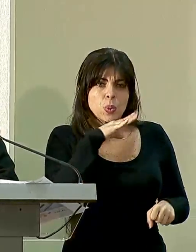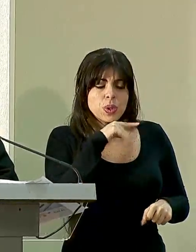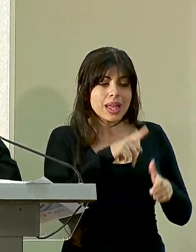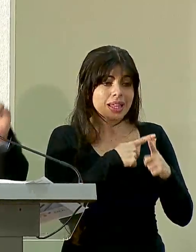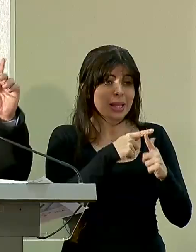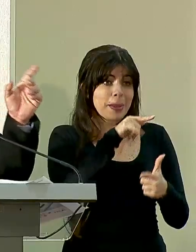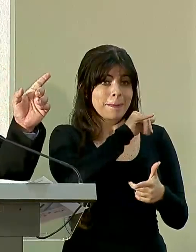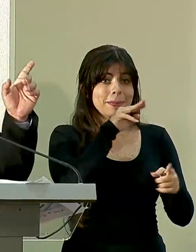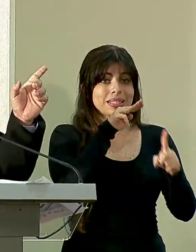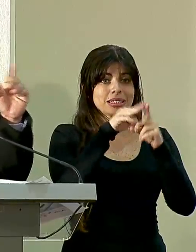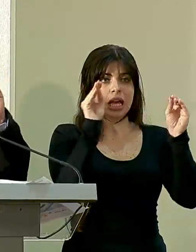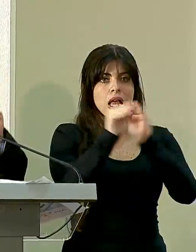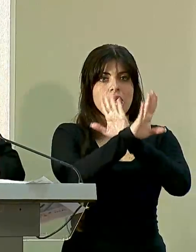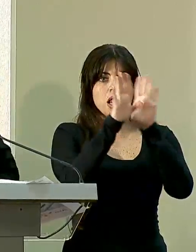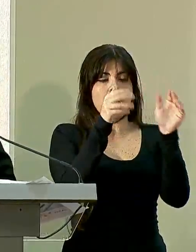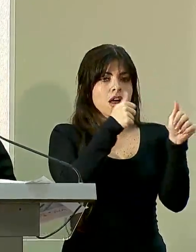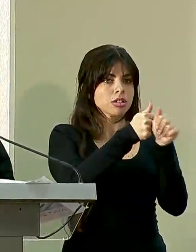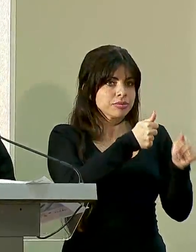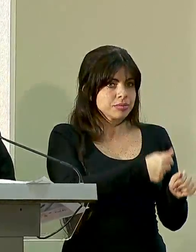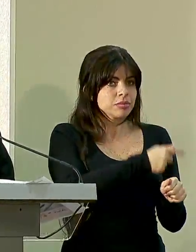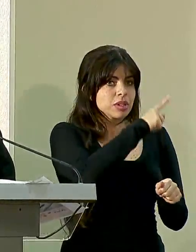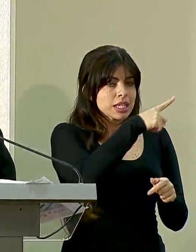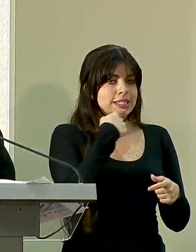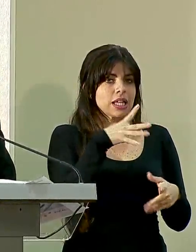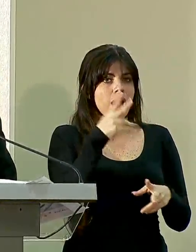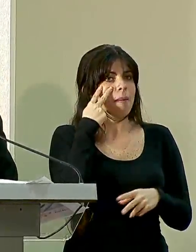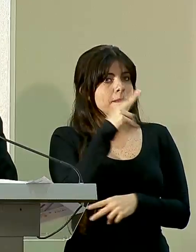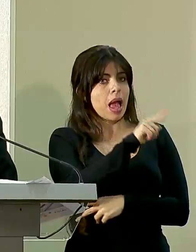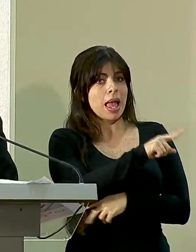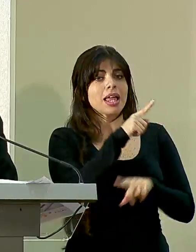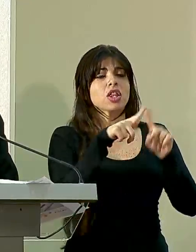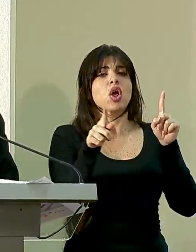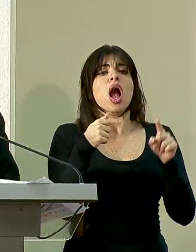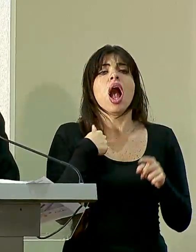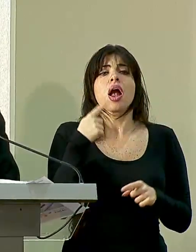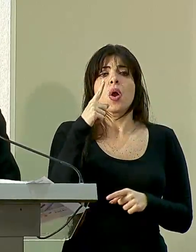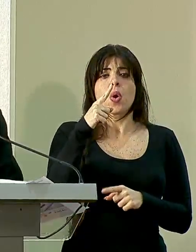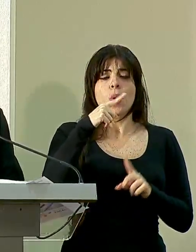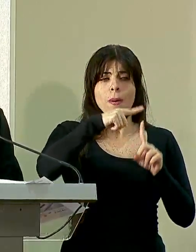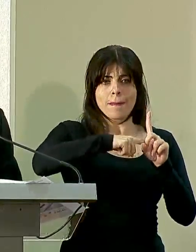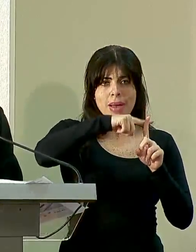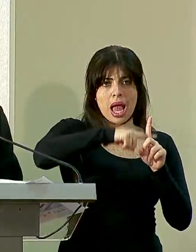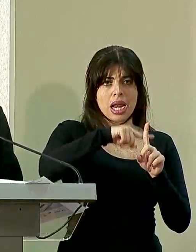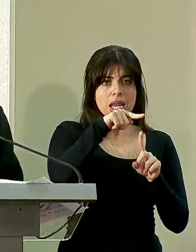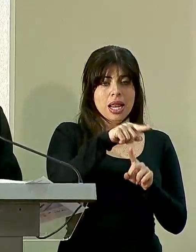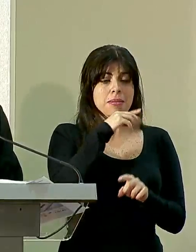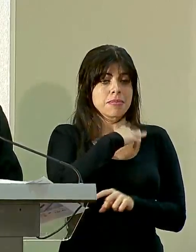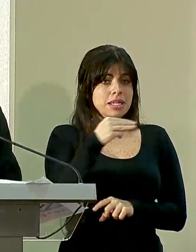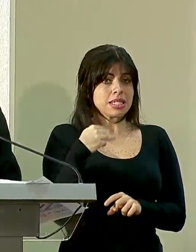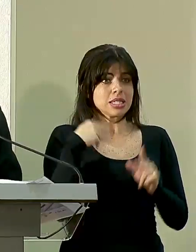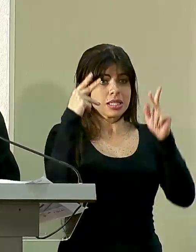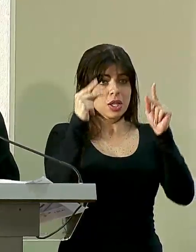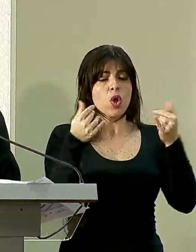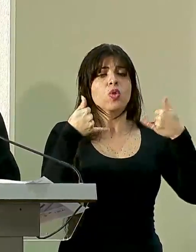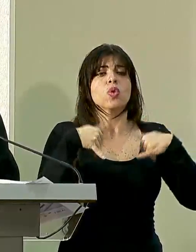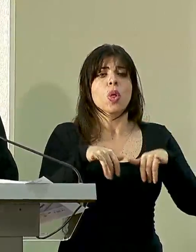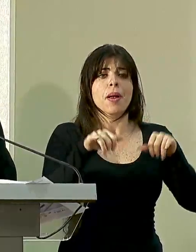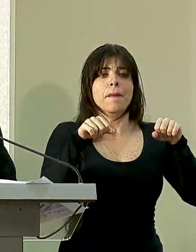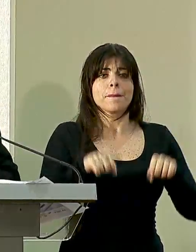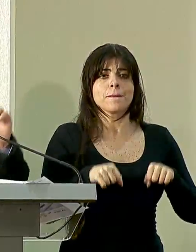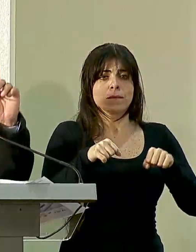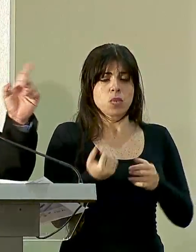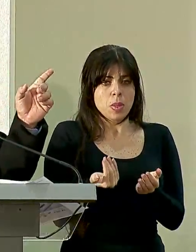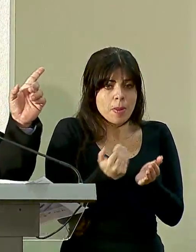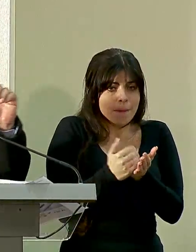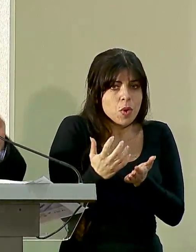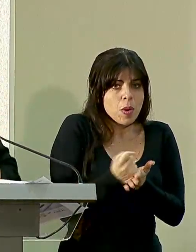es claro con base en lo que justamente vemos ahí. Es decir, tenemos un margen en el cual el Ministerio de Hacienda todavía podría